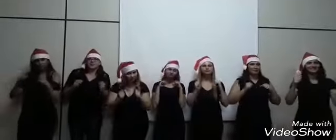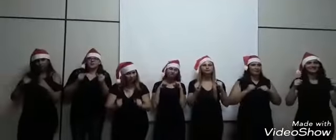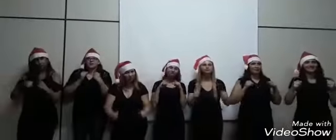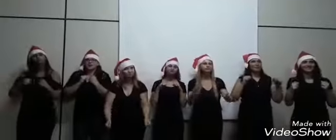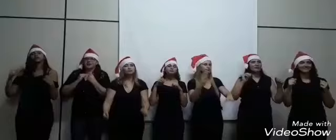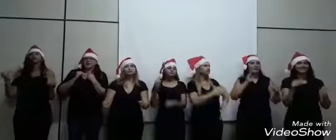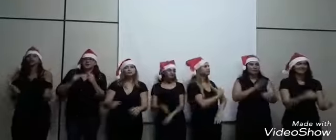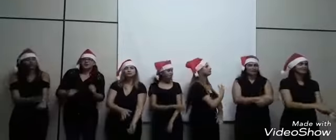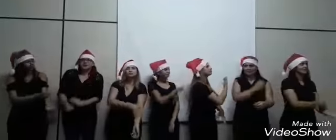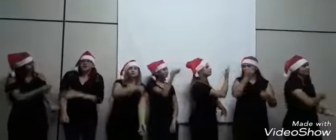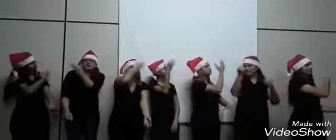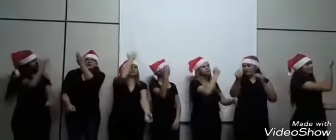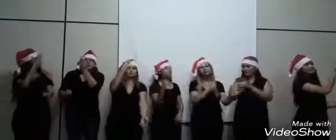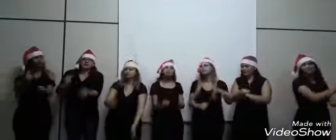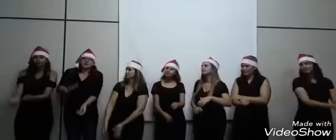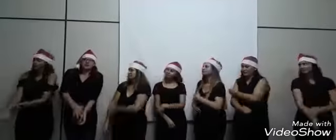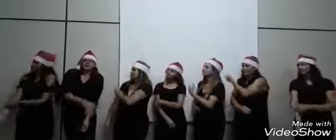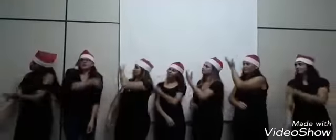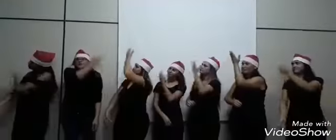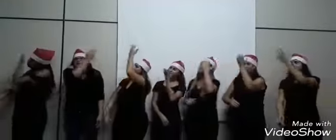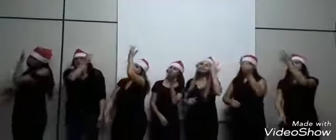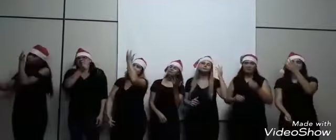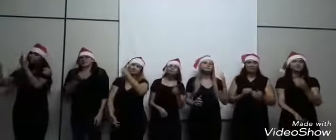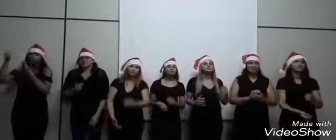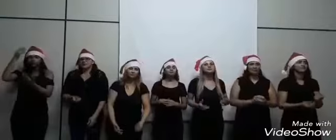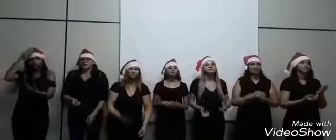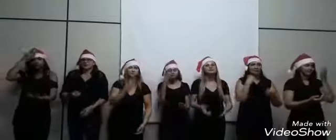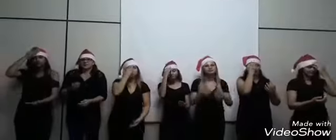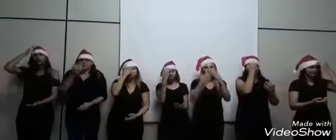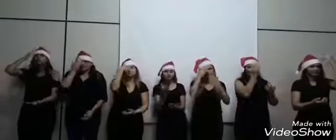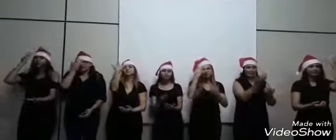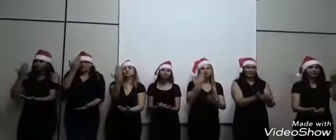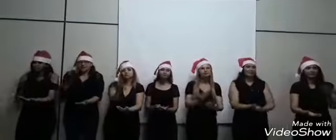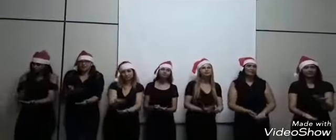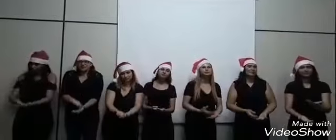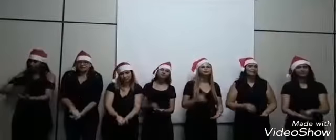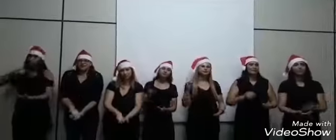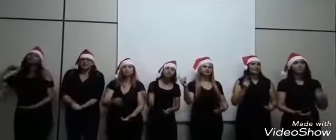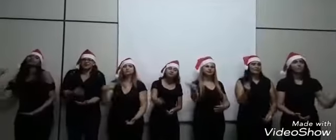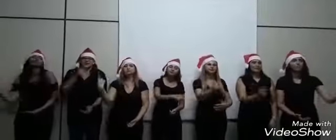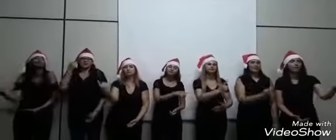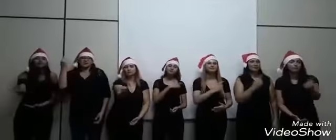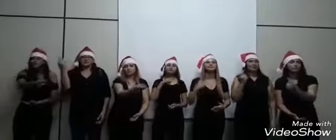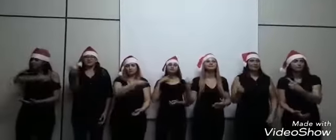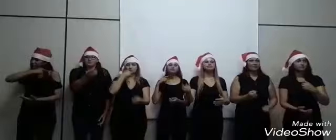capaz de tudo nessa magia Eu tenho certeza que a gente